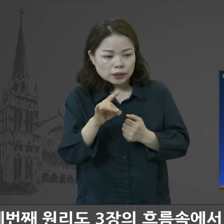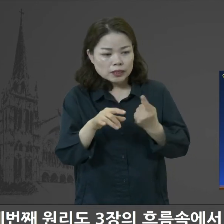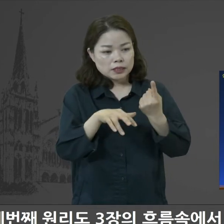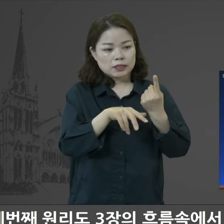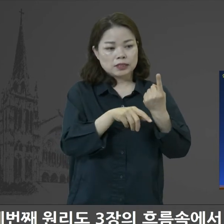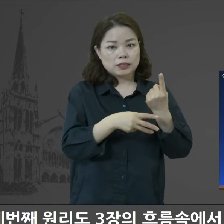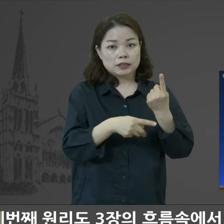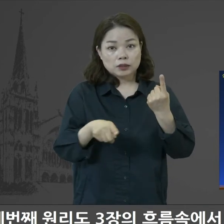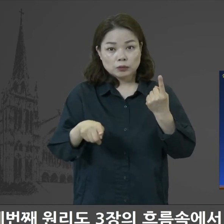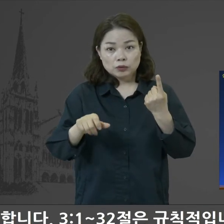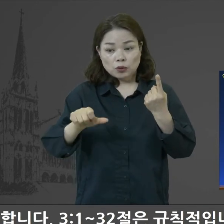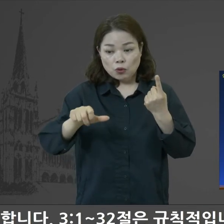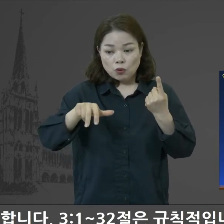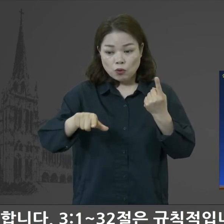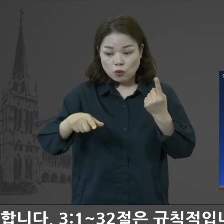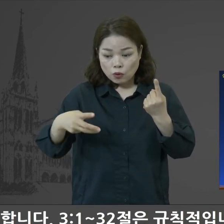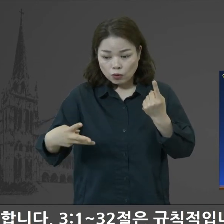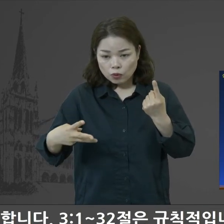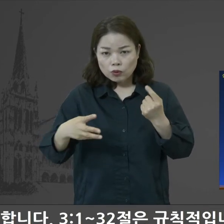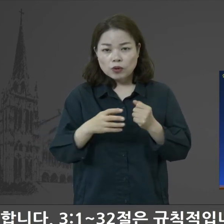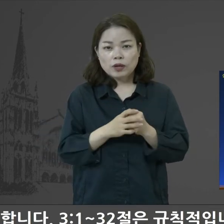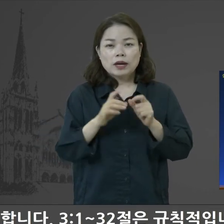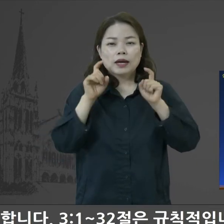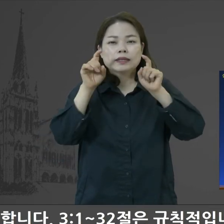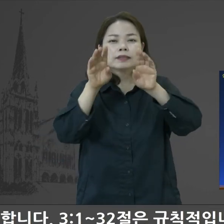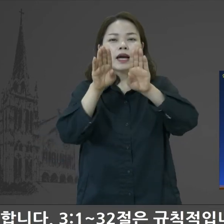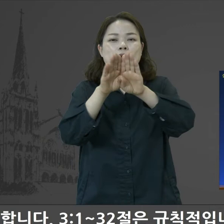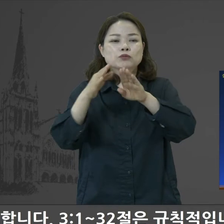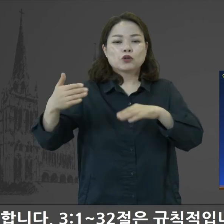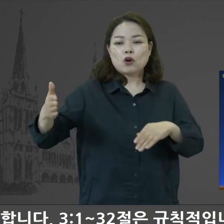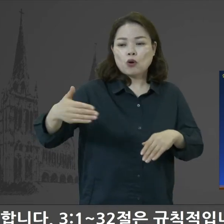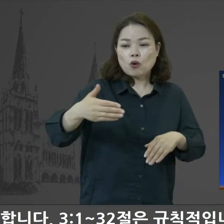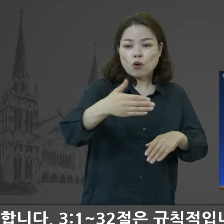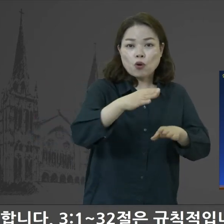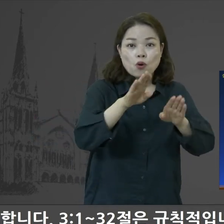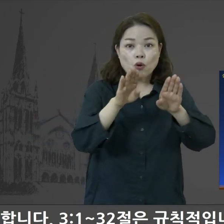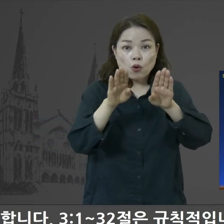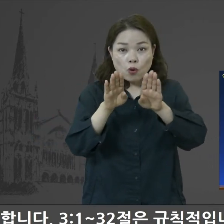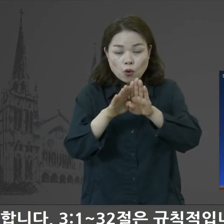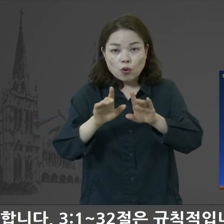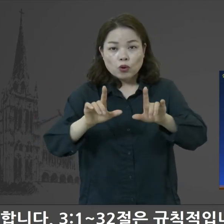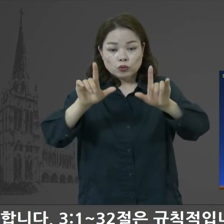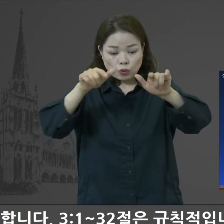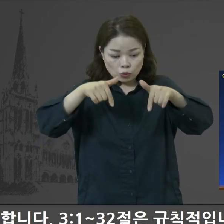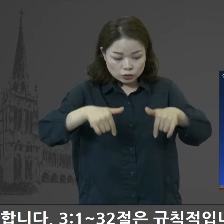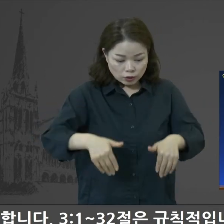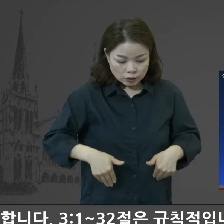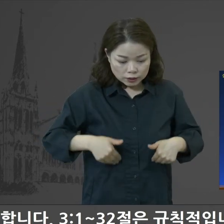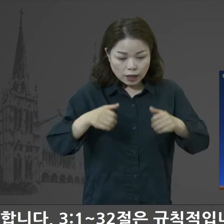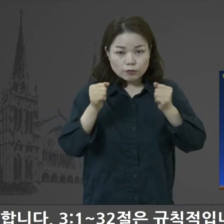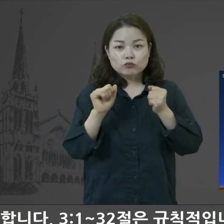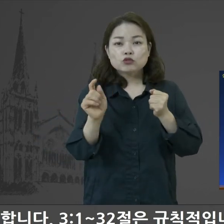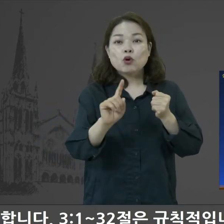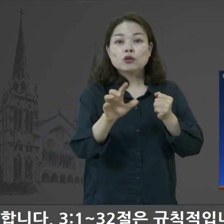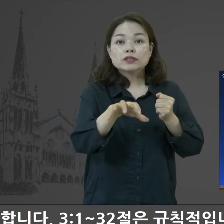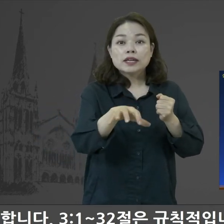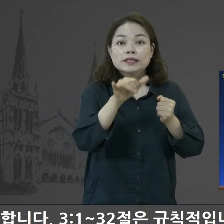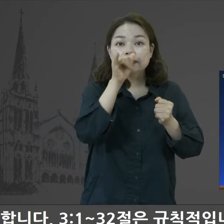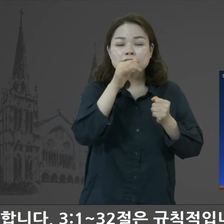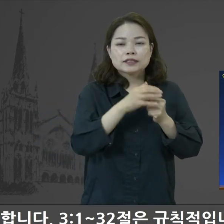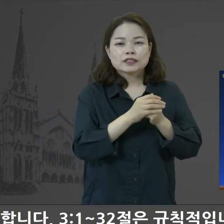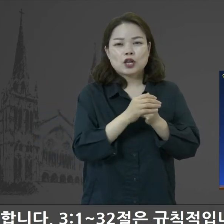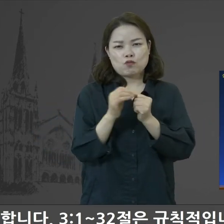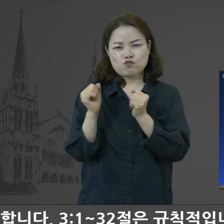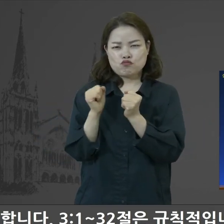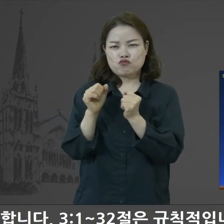1절부터 5절까지 기록된 양문과 어문등은 자, 동서남북 성경 중에 어디에 해당할까요?